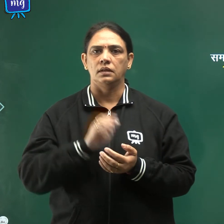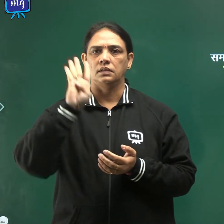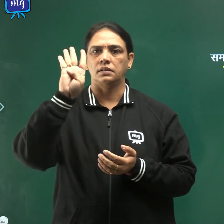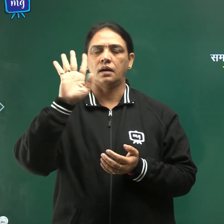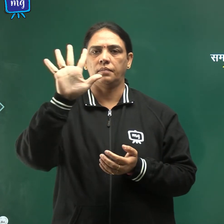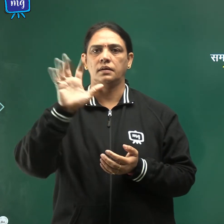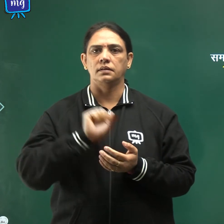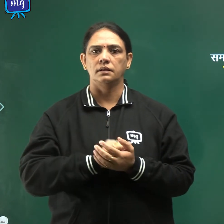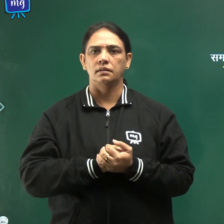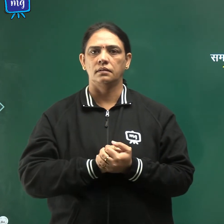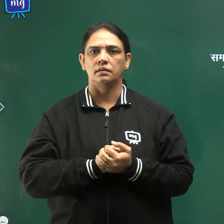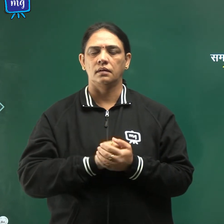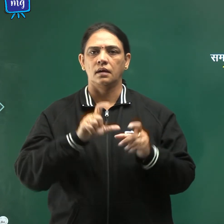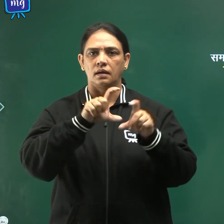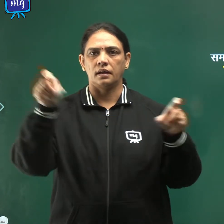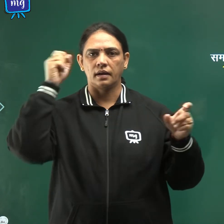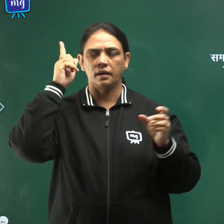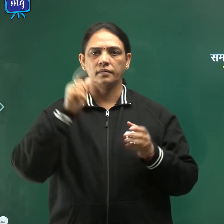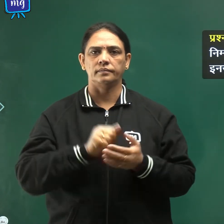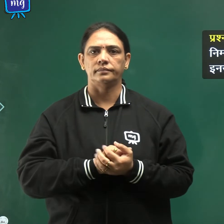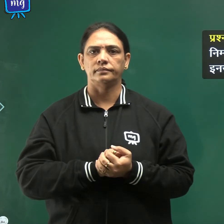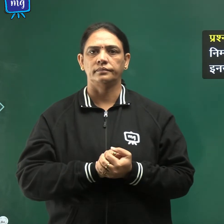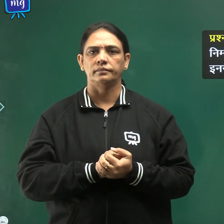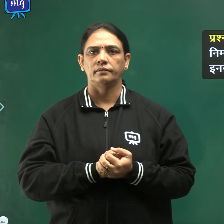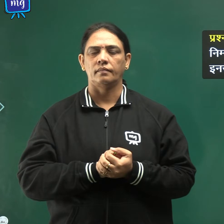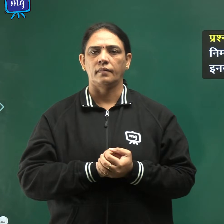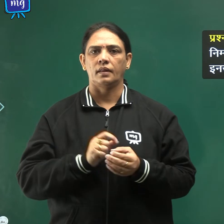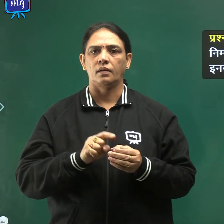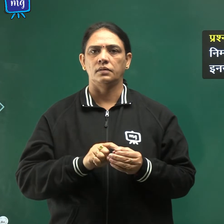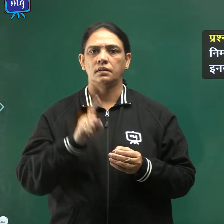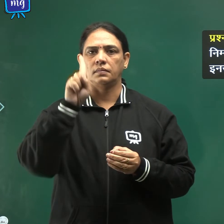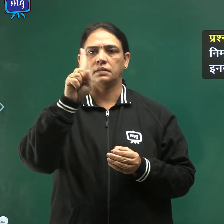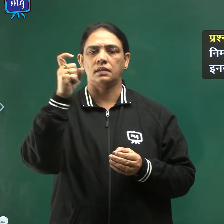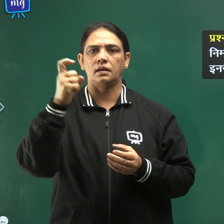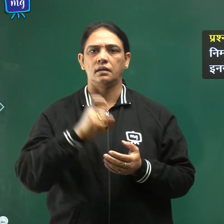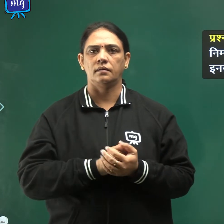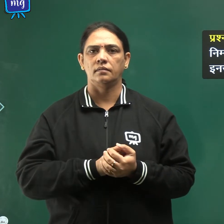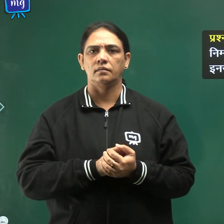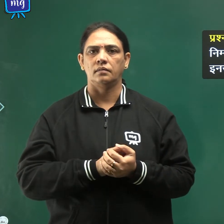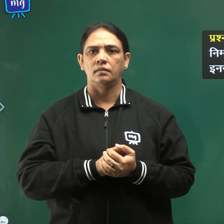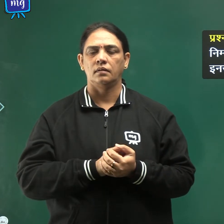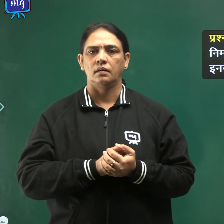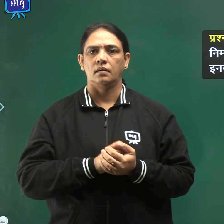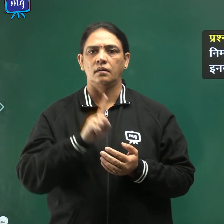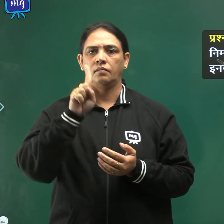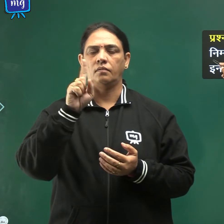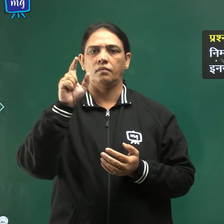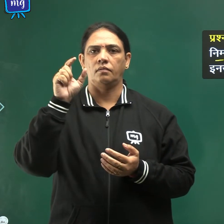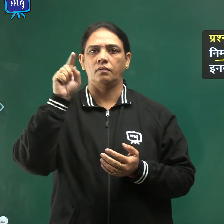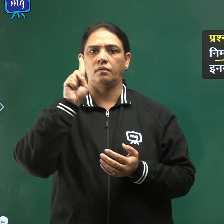15.45। समझ आ गया। प्रश्न नंबर 17, 100 छात्रों के